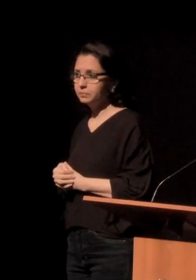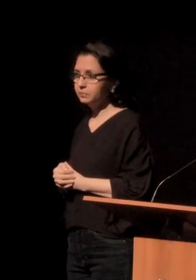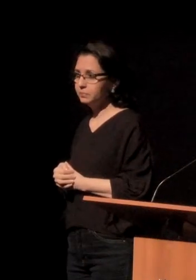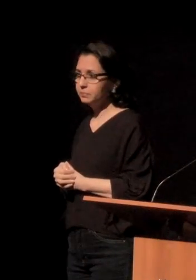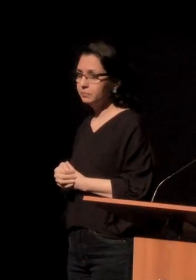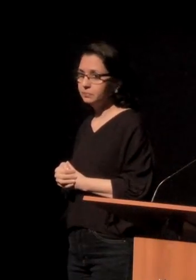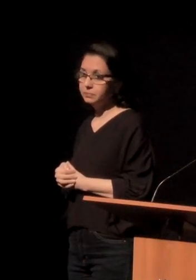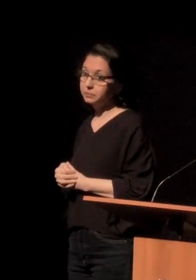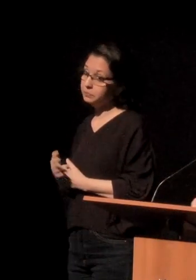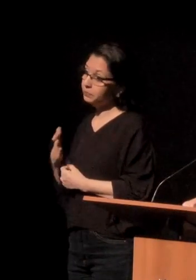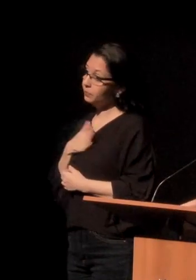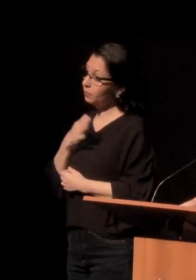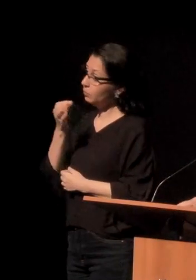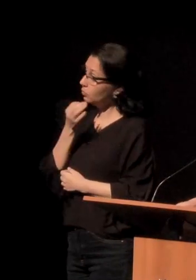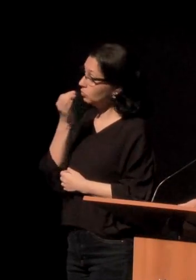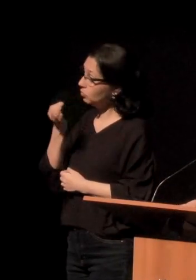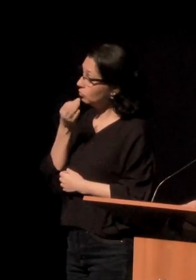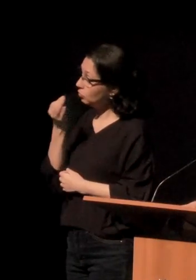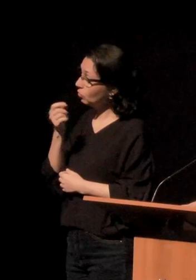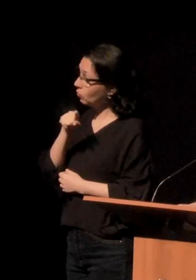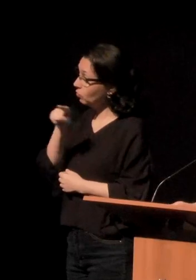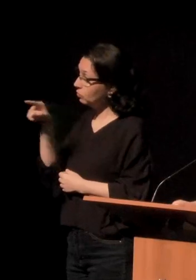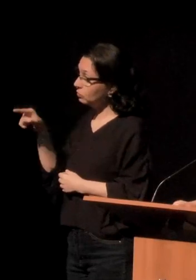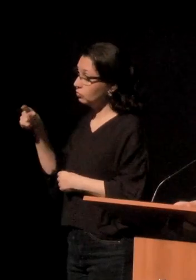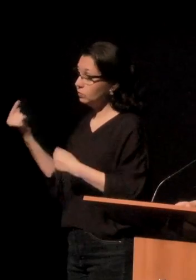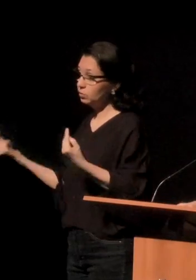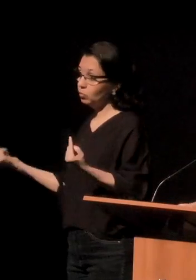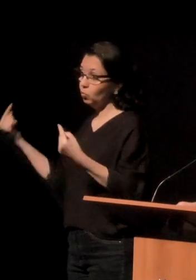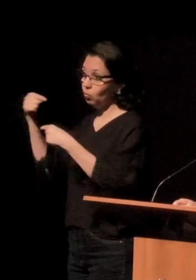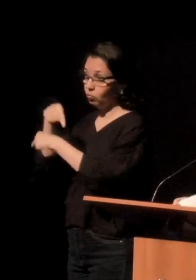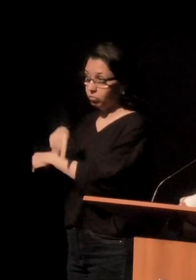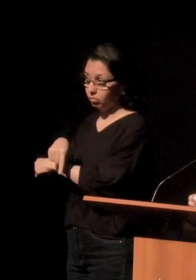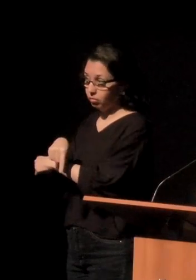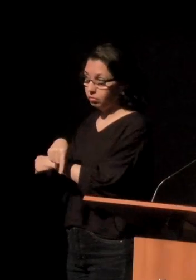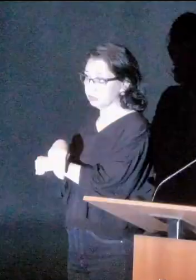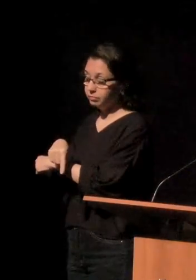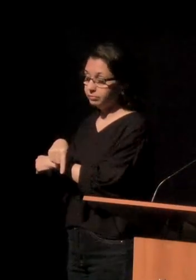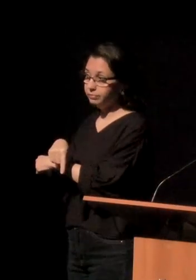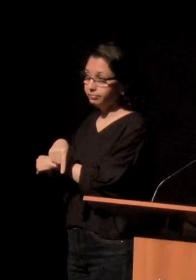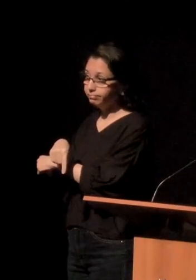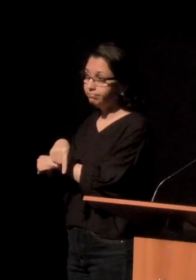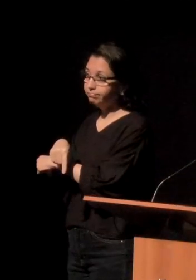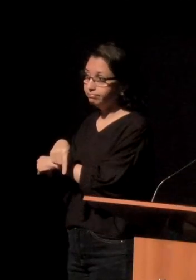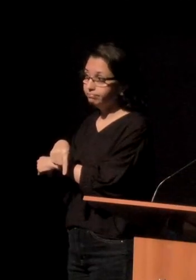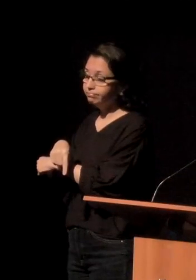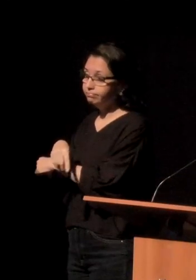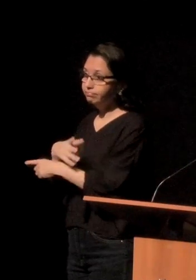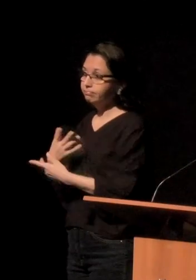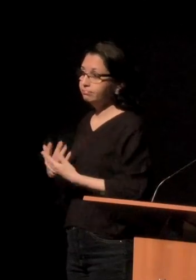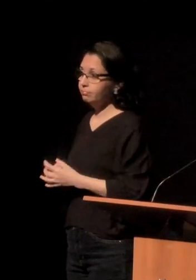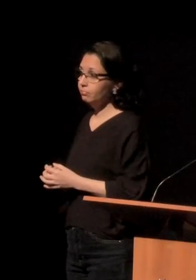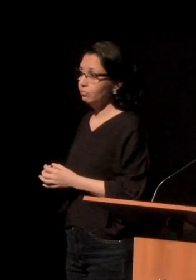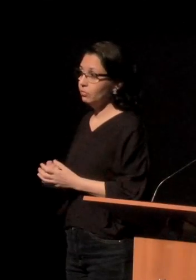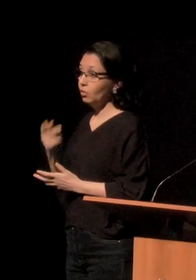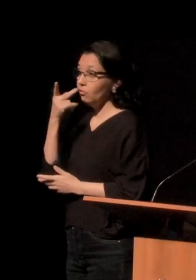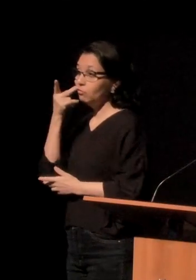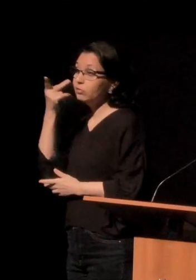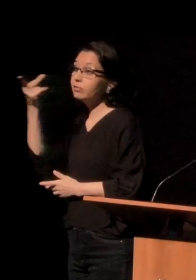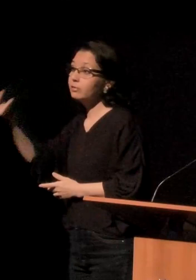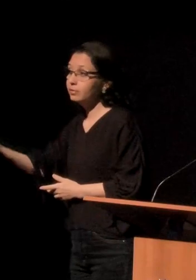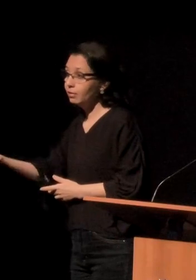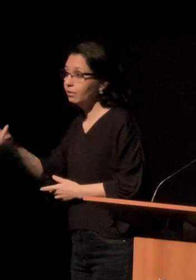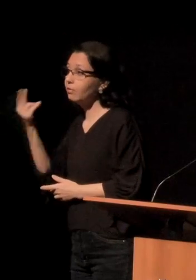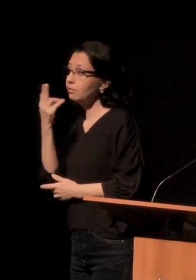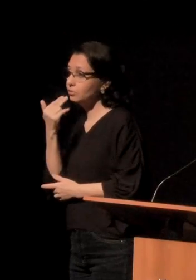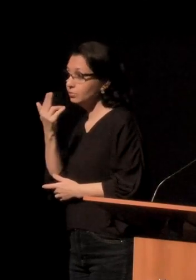a minha sugestão seria vocês fazerem o contrário para começar a quebrar o gelo começar a fazer uma visita a ela no dia